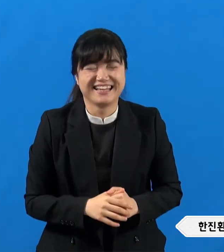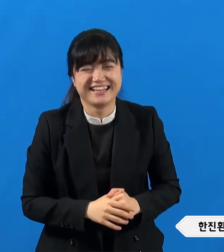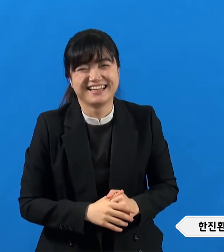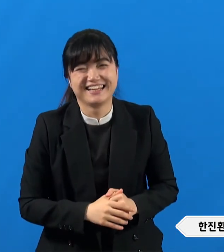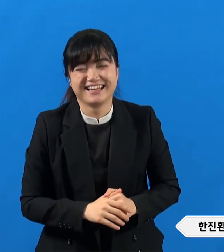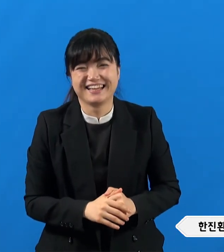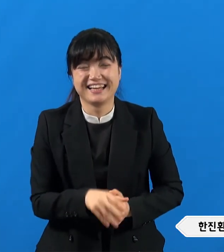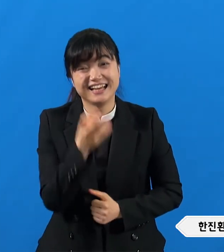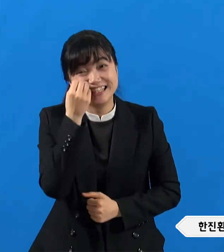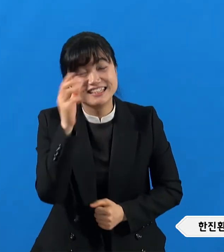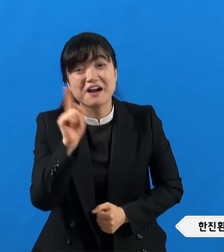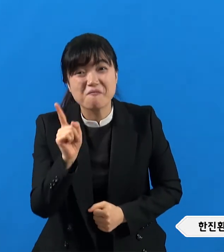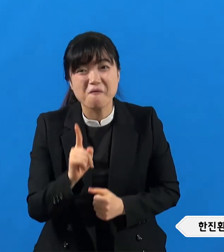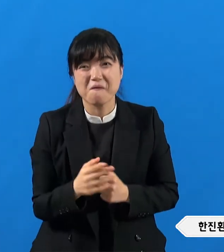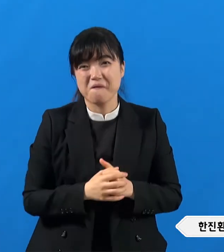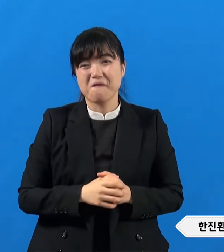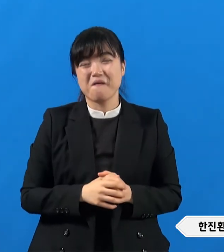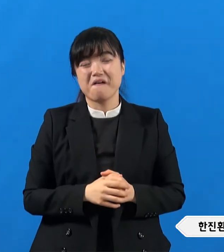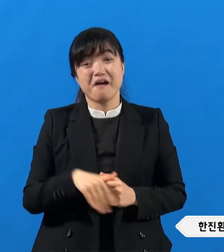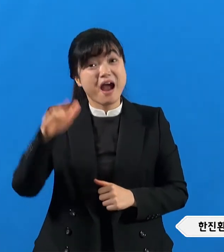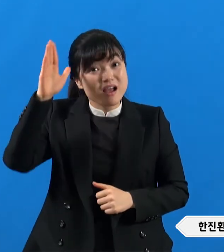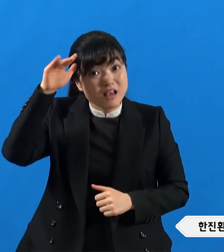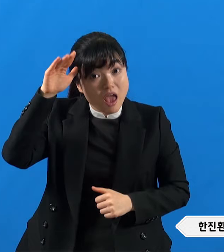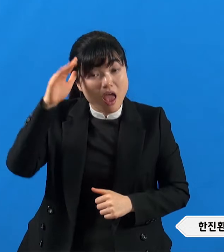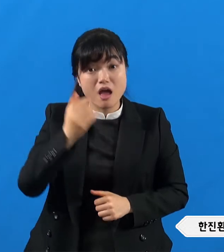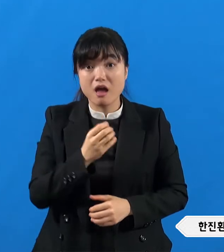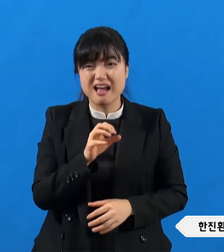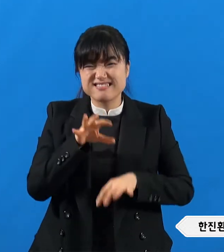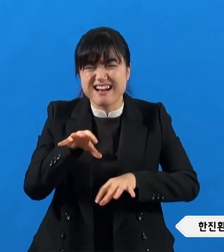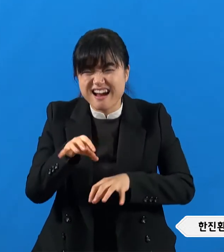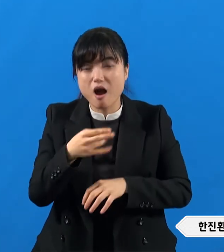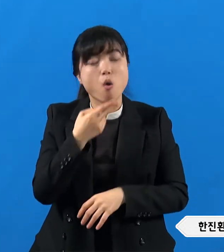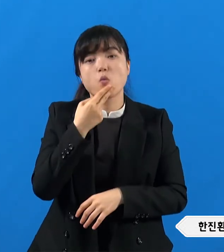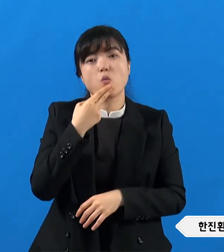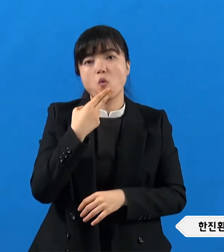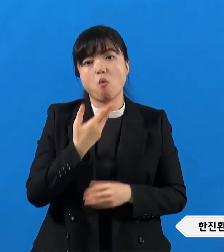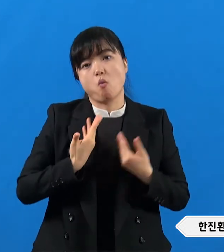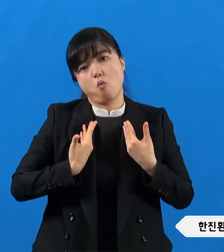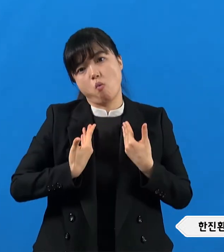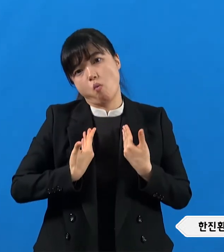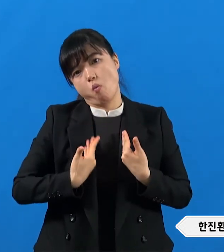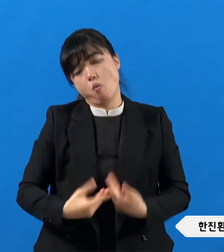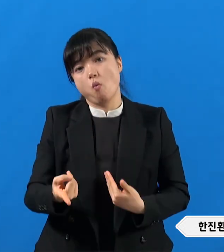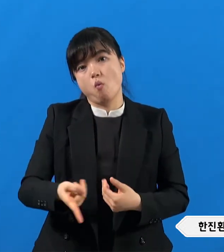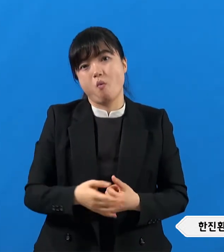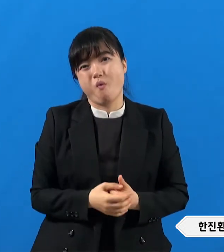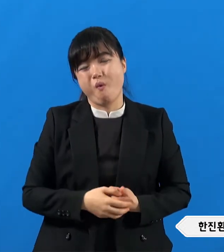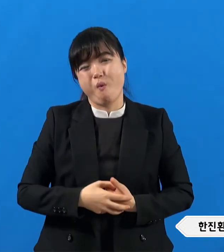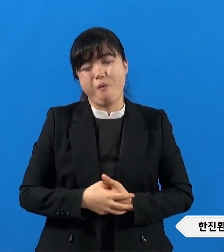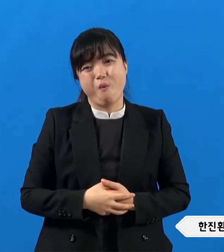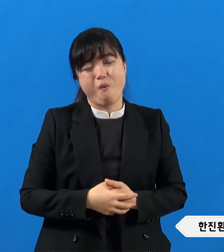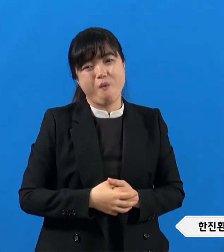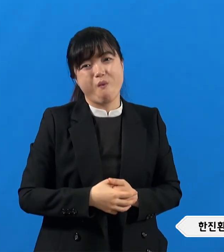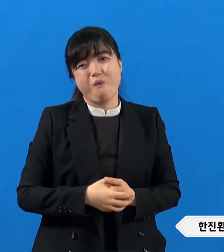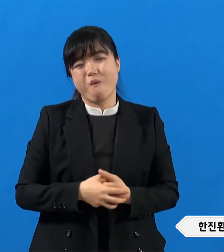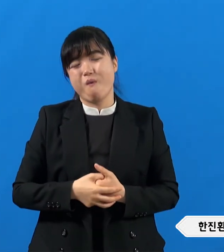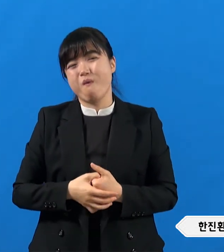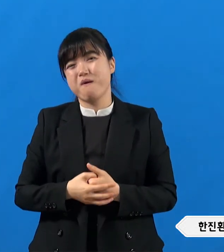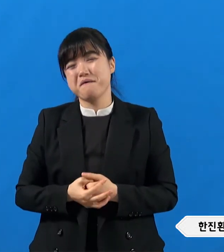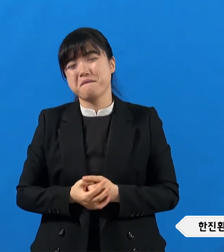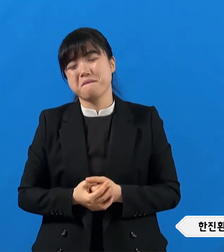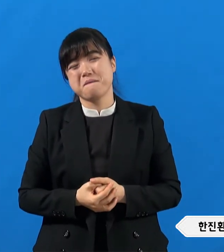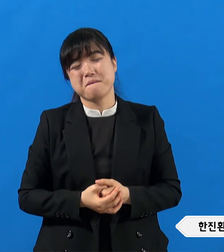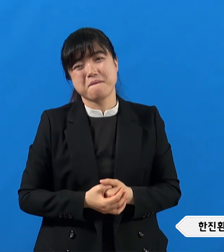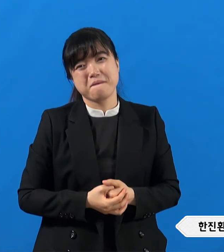근데 희한하기는 희한하죠. 나올 때까지도 강아지가 완전히 쥐죽은 듯이 조용했어요.